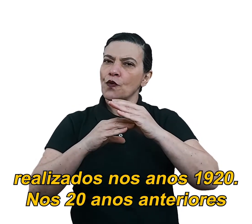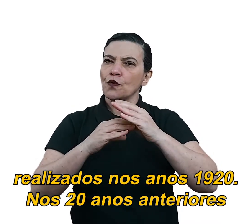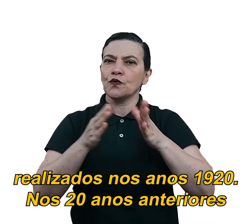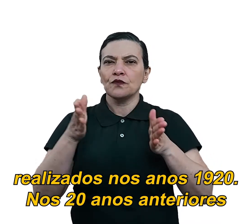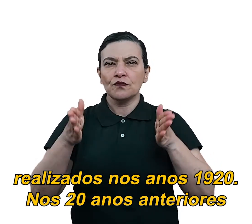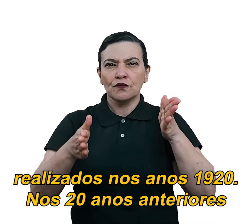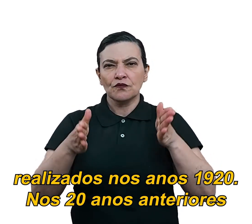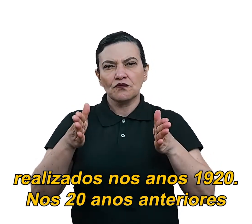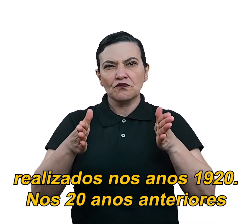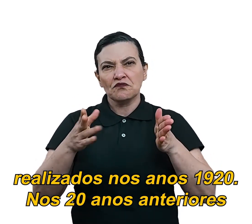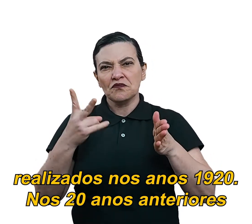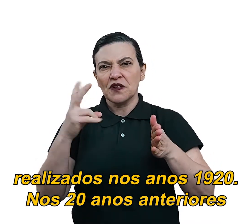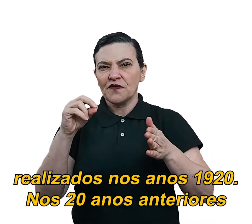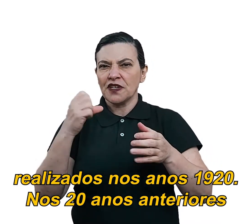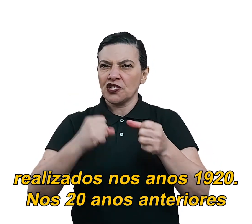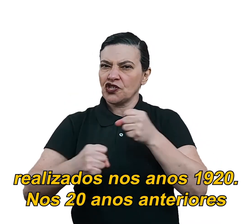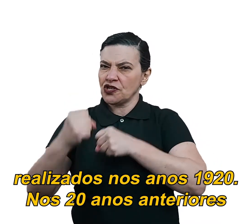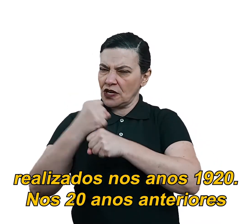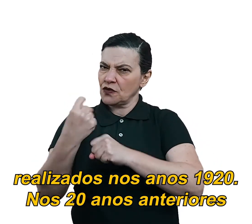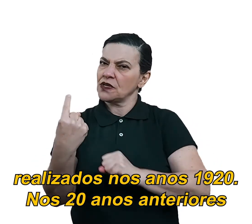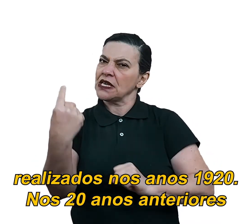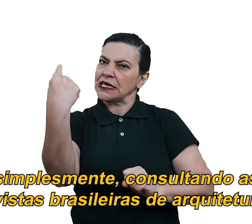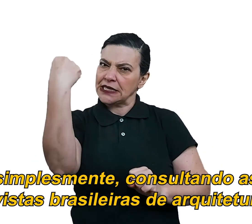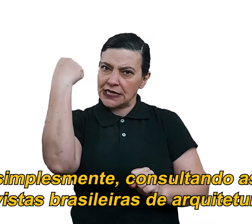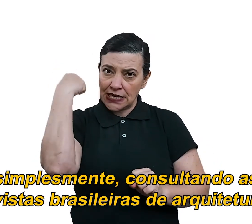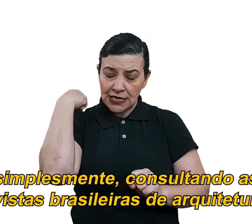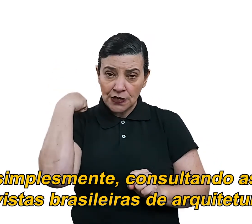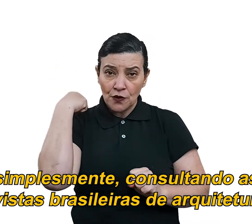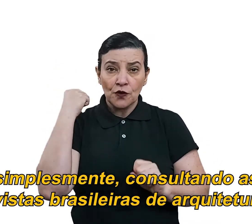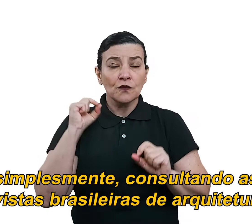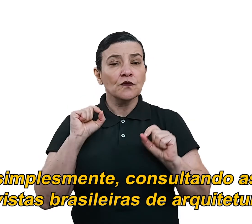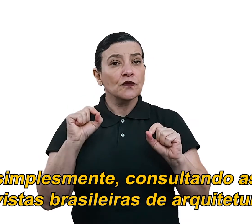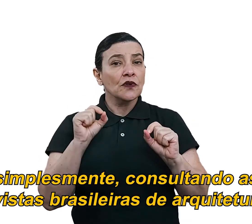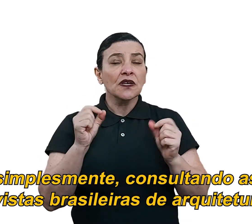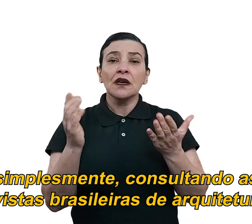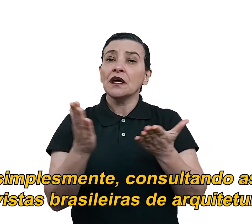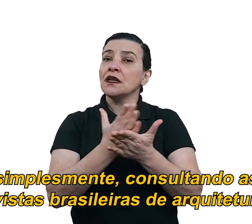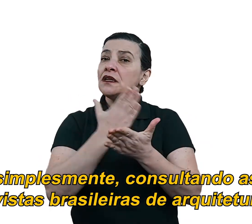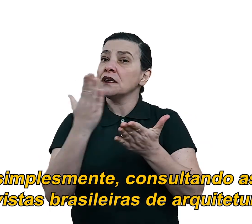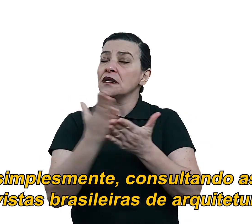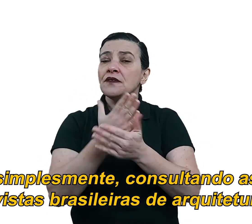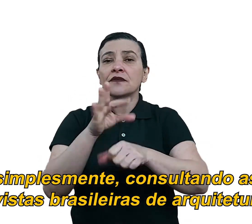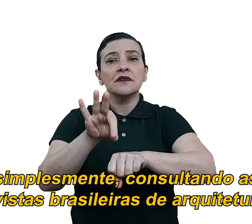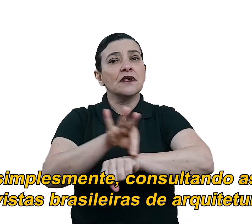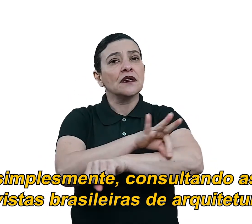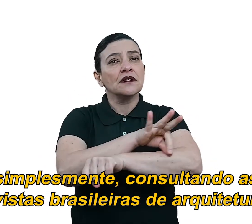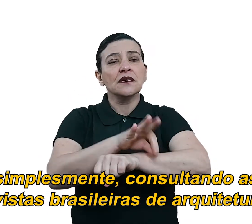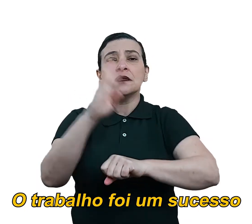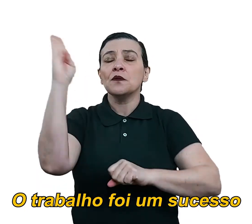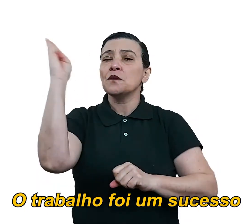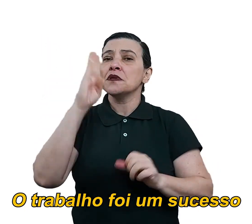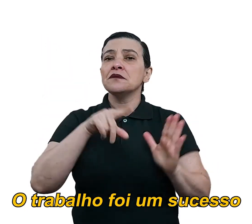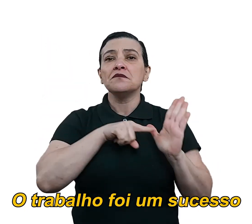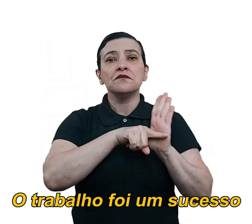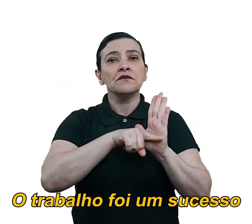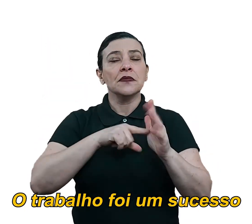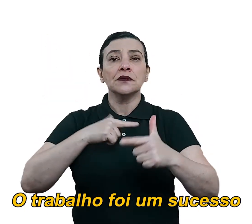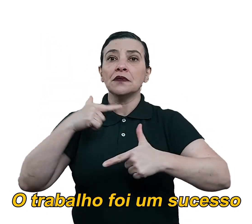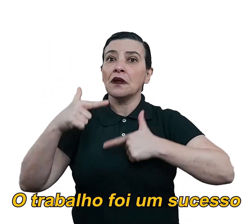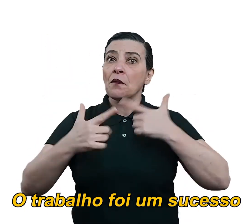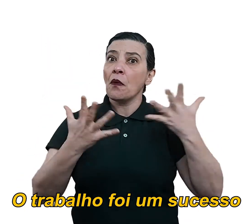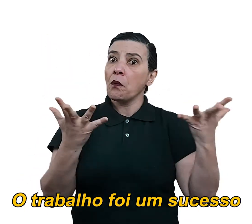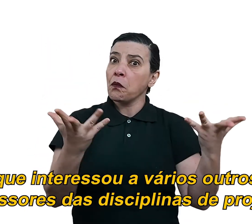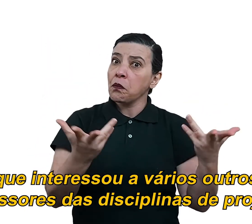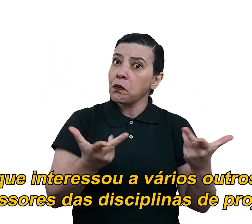realizados nos 20 anos anteriores, simplesmente consultando as revistas brasileiras de arquitetura. O trabalho foi